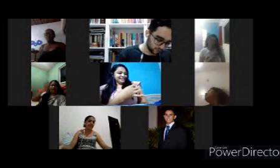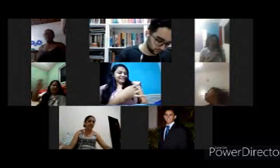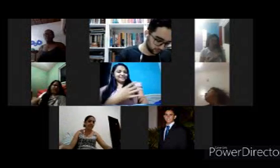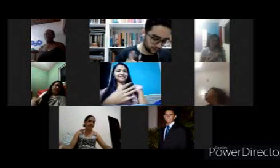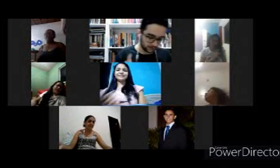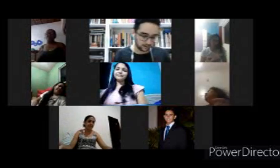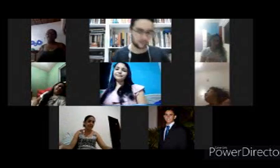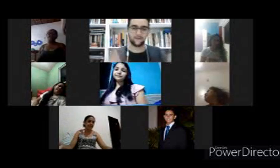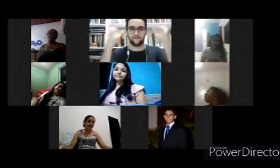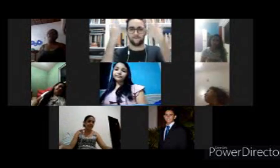Pronto.